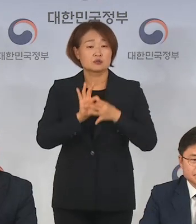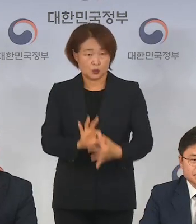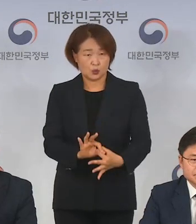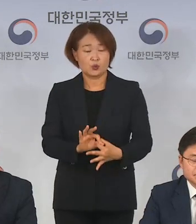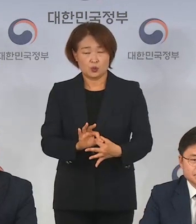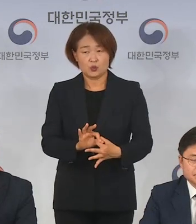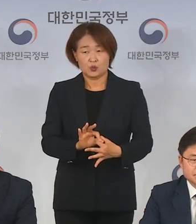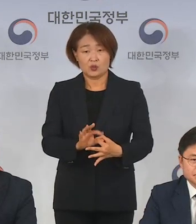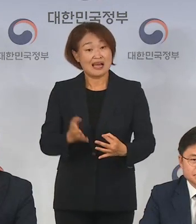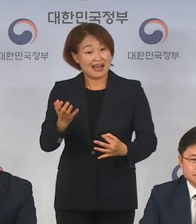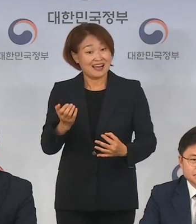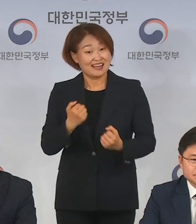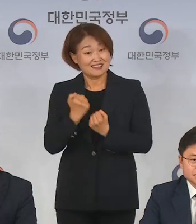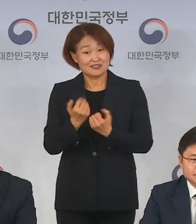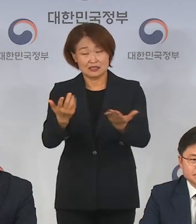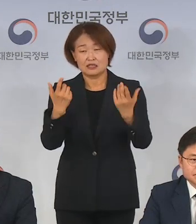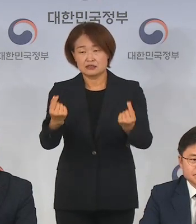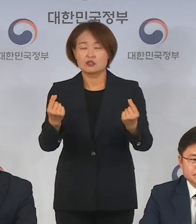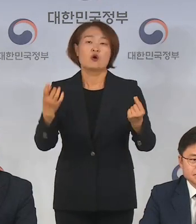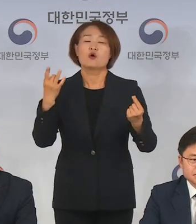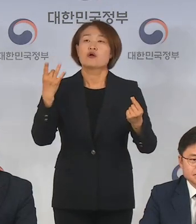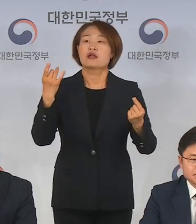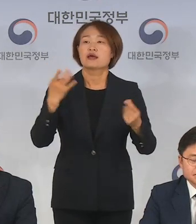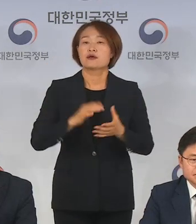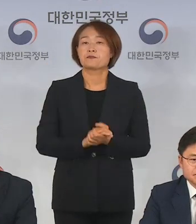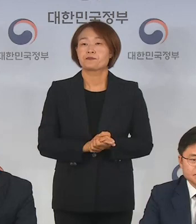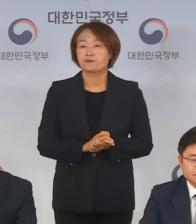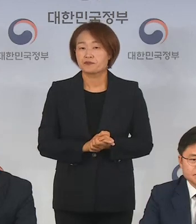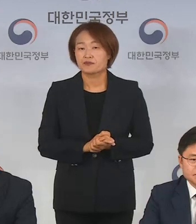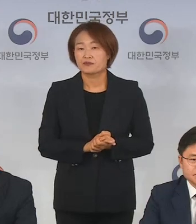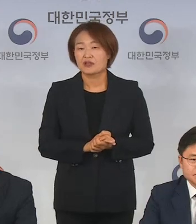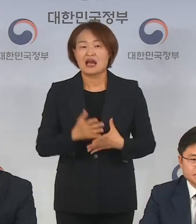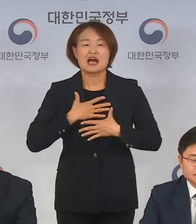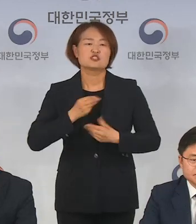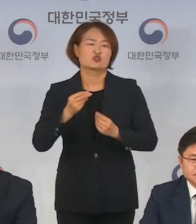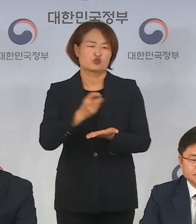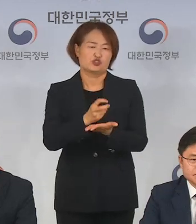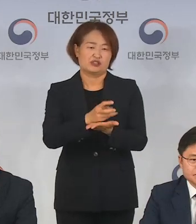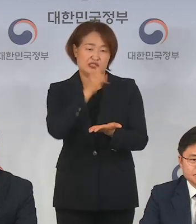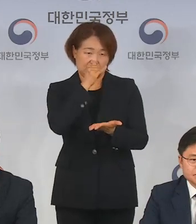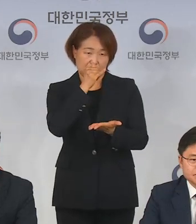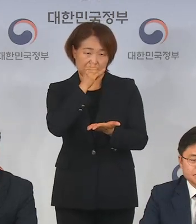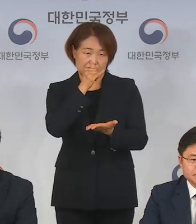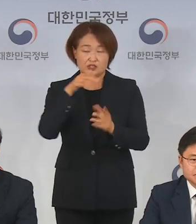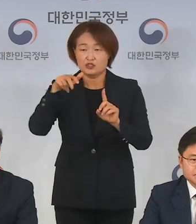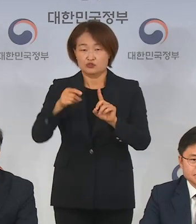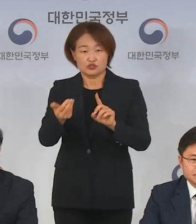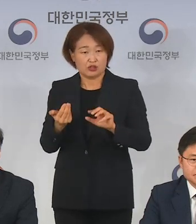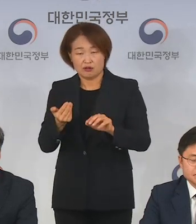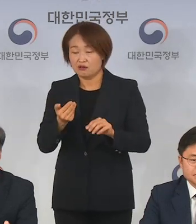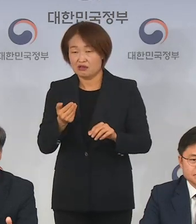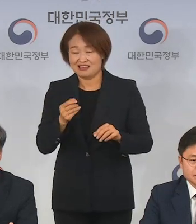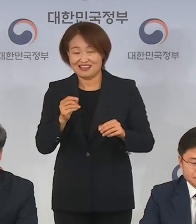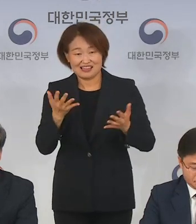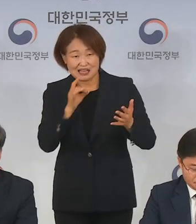또 아까도 말씀드린 대로 지금 원래 일측 안전규정에 따르면 일주일 전에 면담 통보가 안